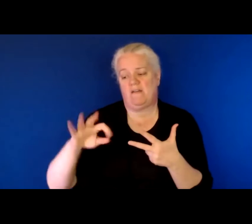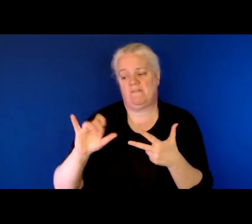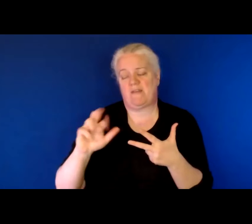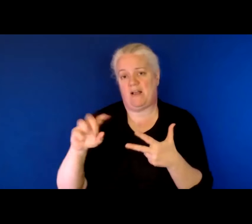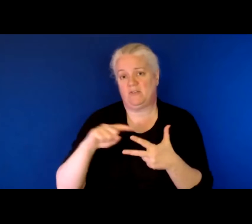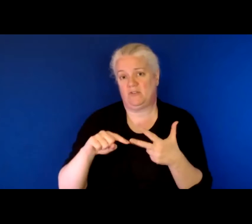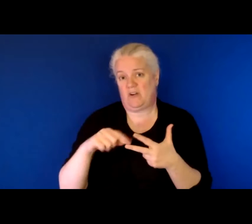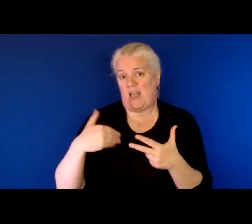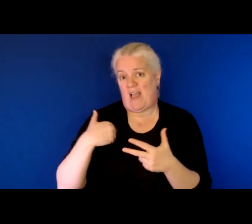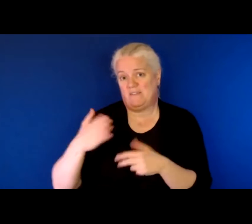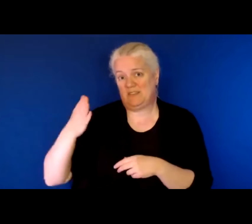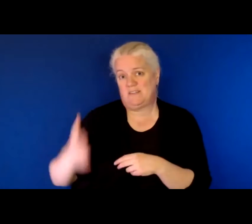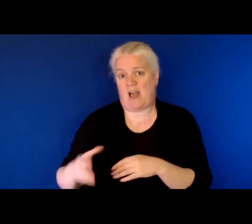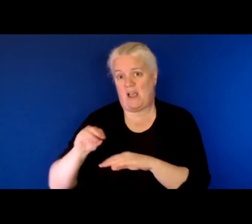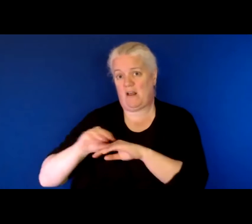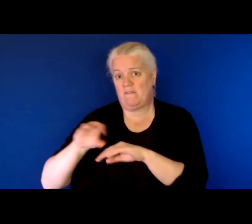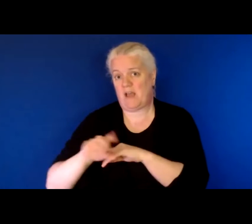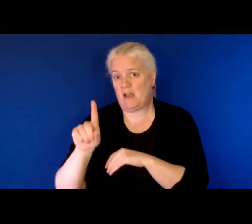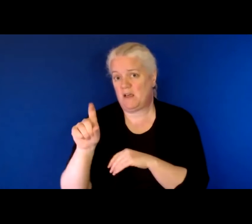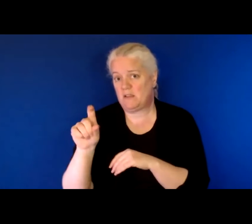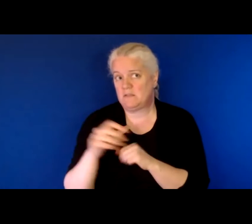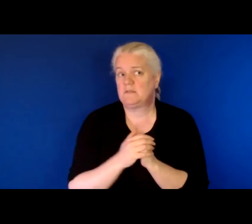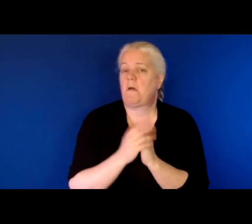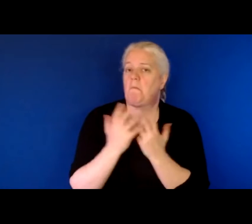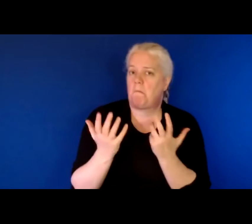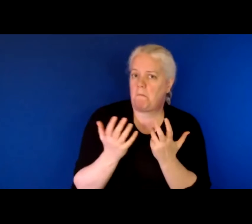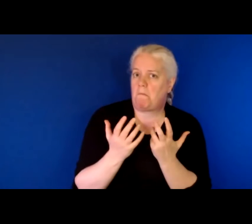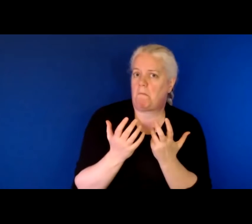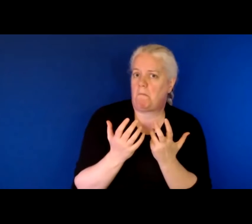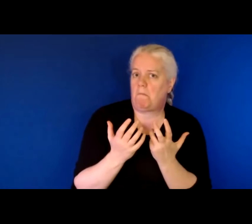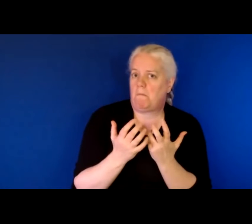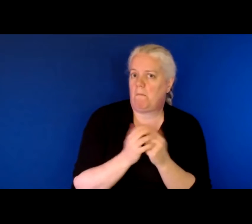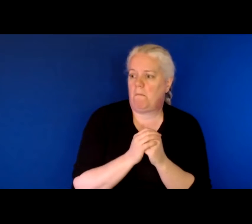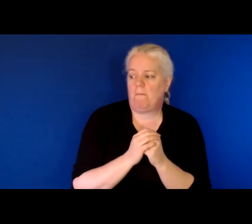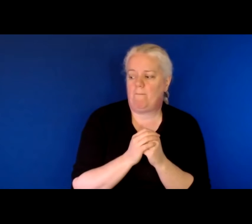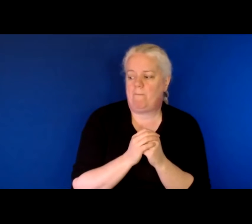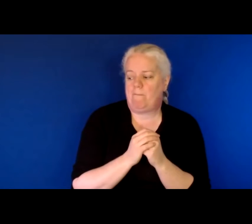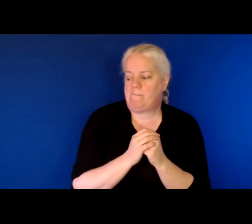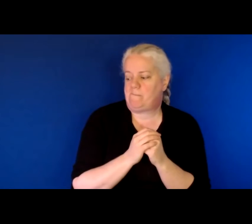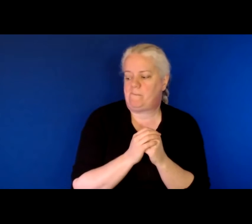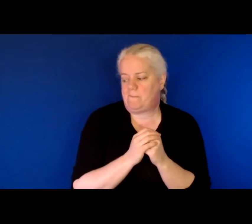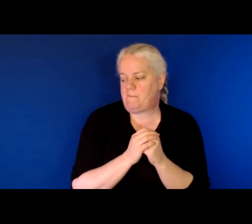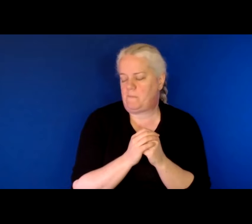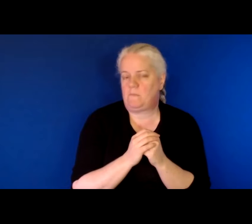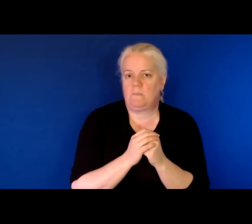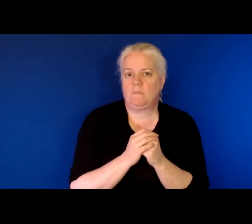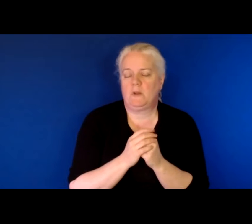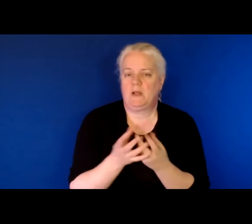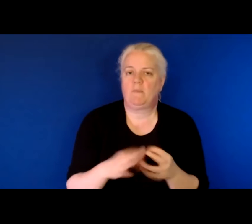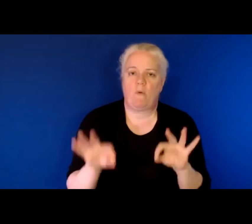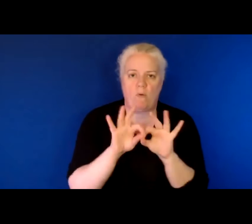vaccines that are 另外两种的疫苗 the most important thing to know is that the benefits of Moderna